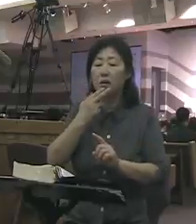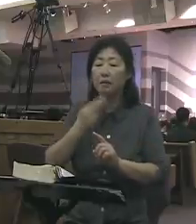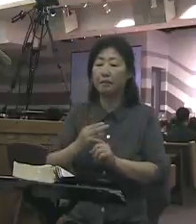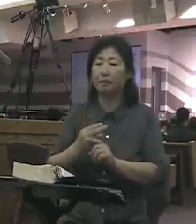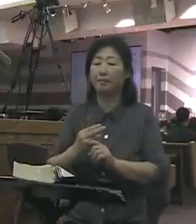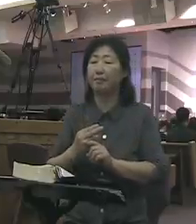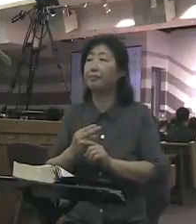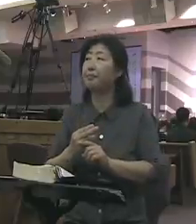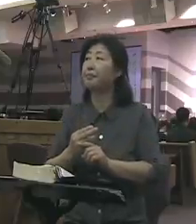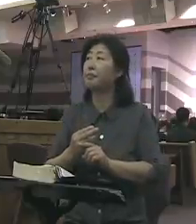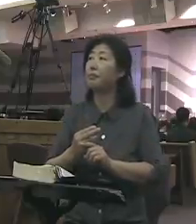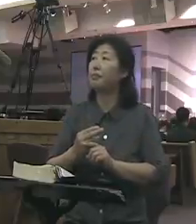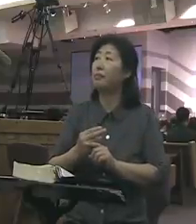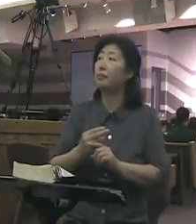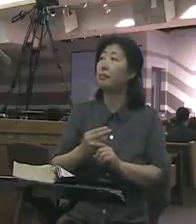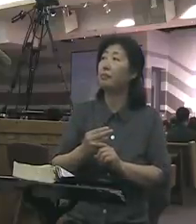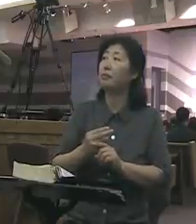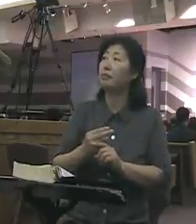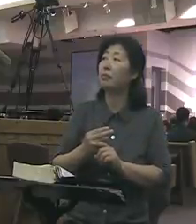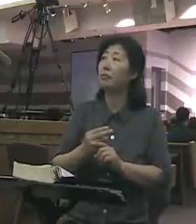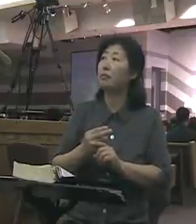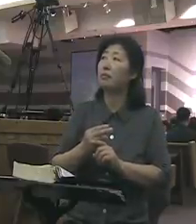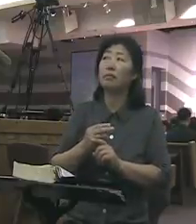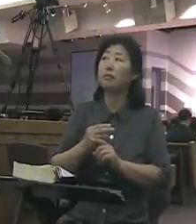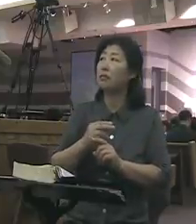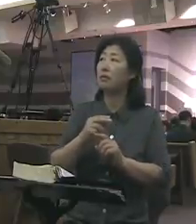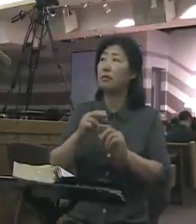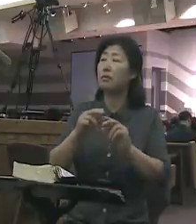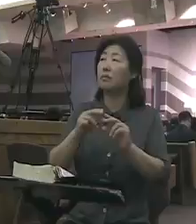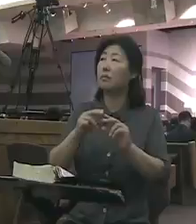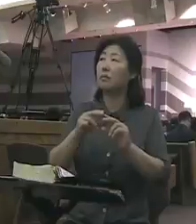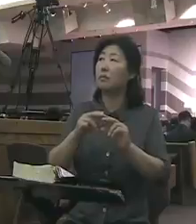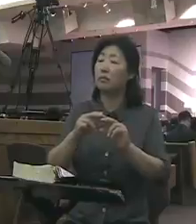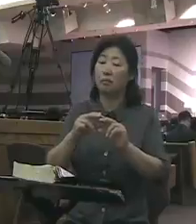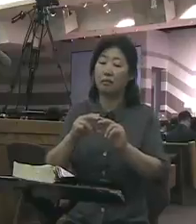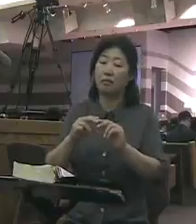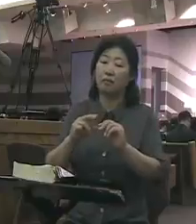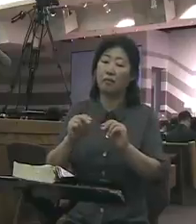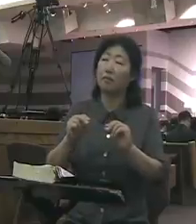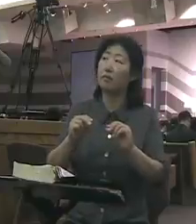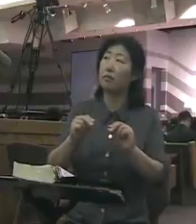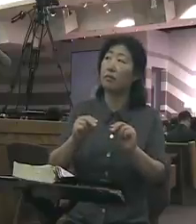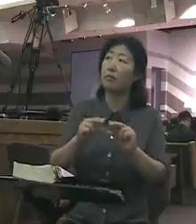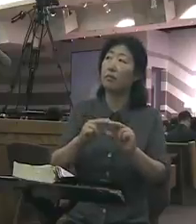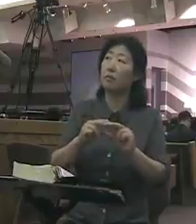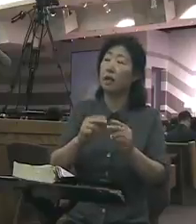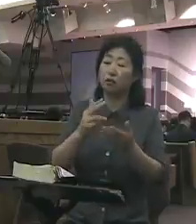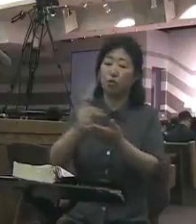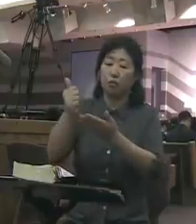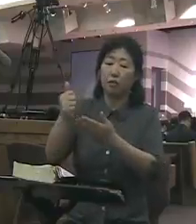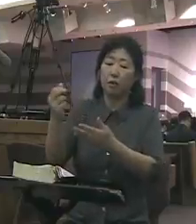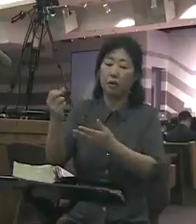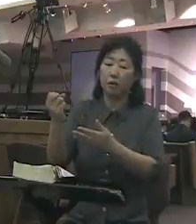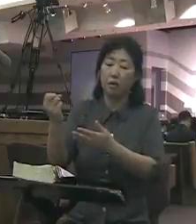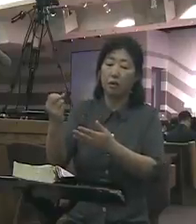competing relationship with Christ. No competing relationship with Christ. 주님과 경쟁이 되는